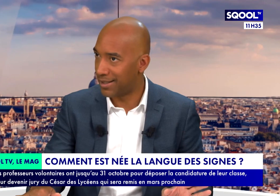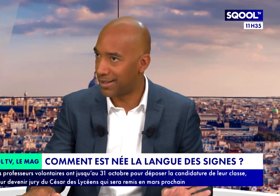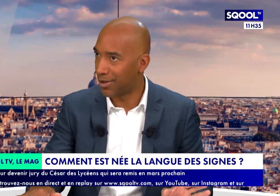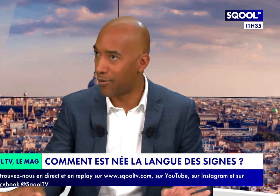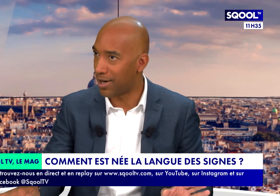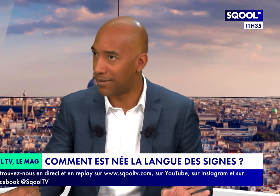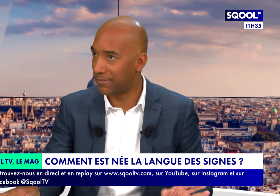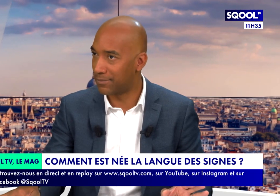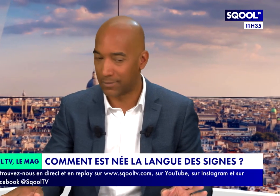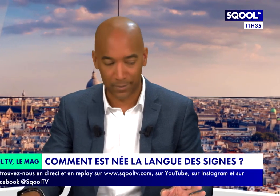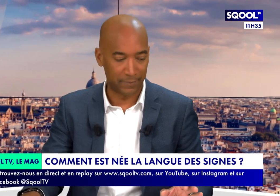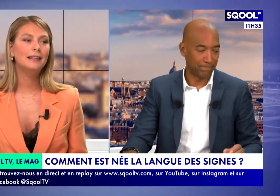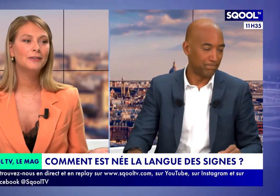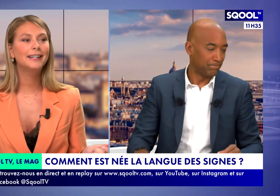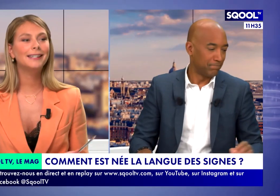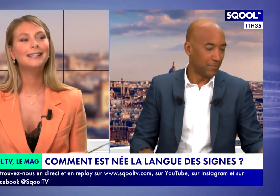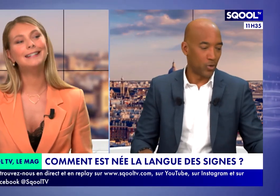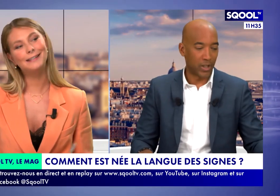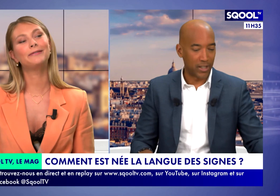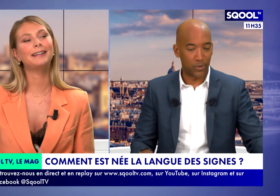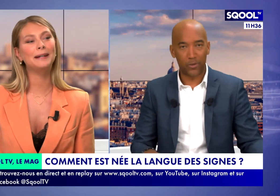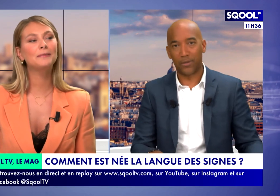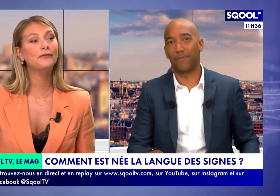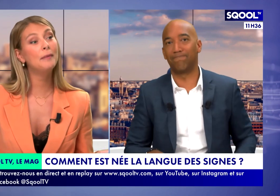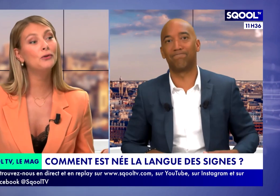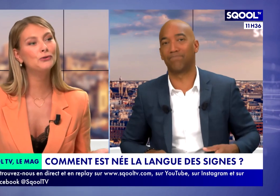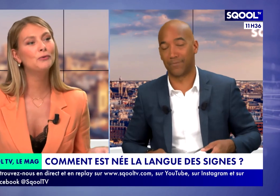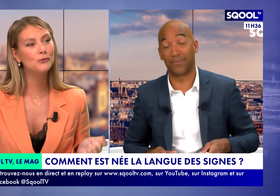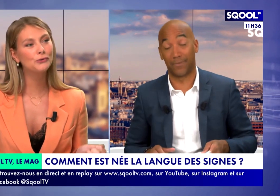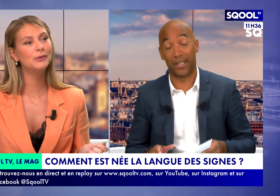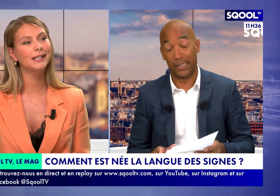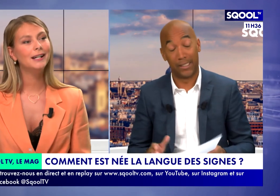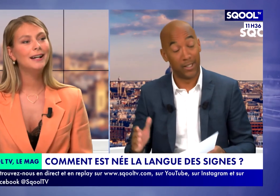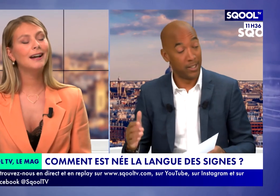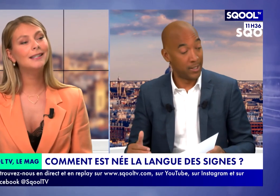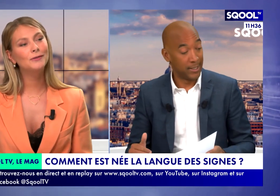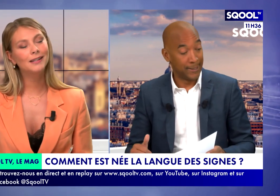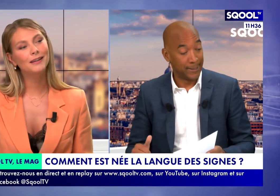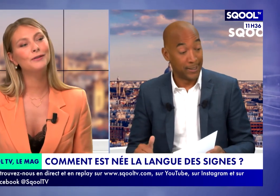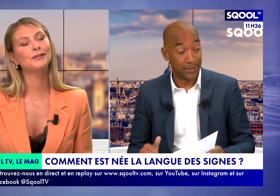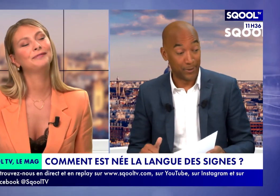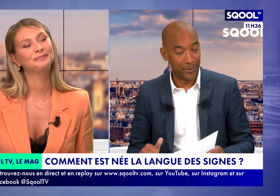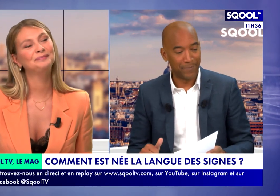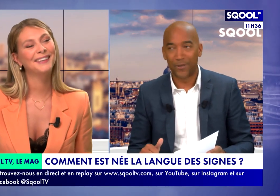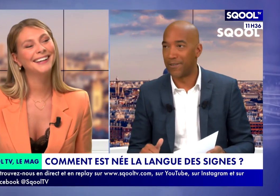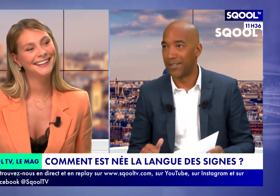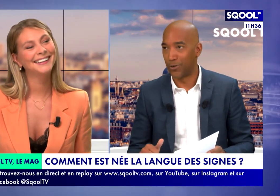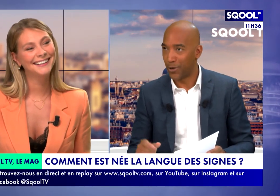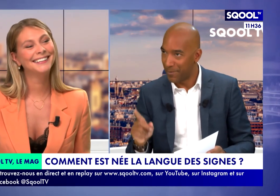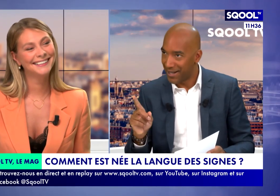Non. Au revoir. Non, mais il y en a ici qui... Je suis très déçu. Mais je vais apprendre justement aujourd'hui, grâce à nos intervenantes. Oui, oui. Je vous reconnais bien là,